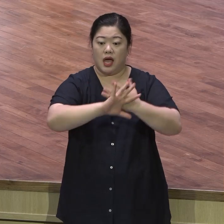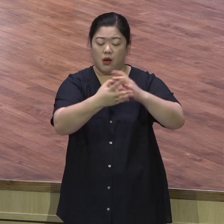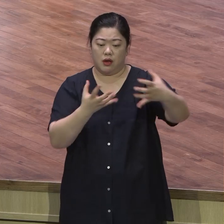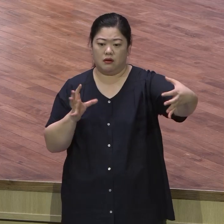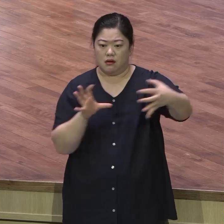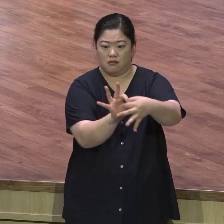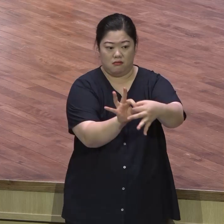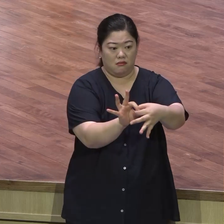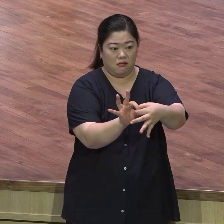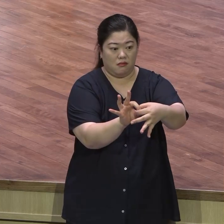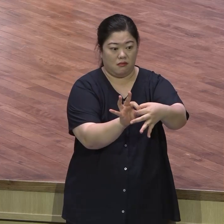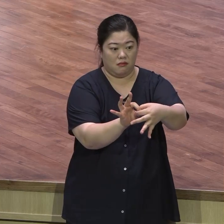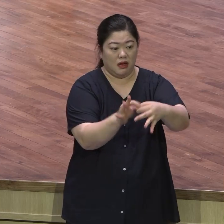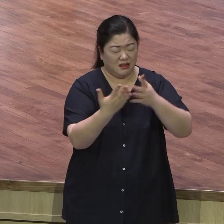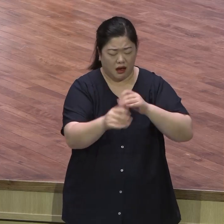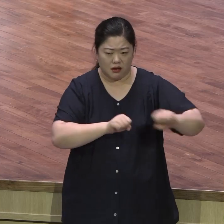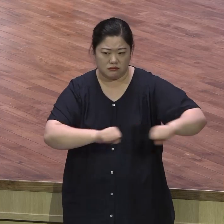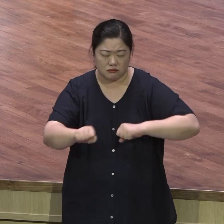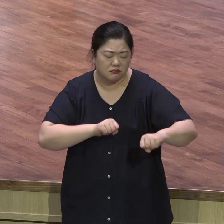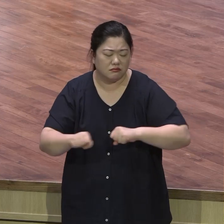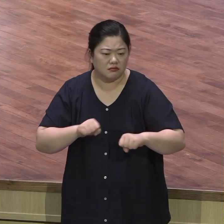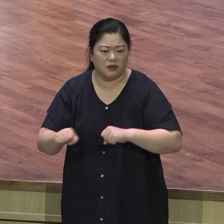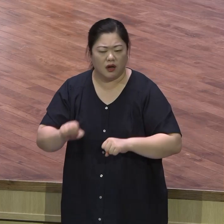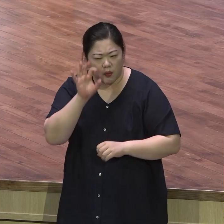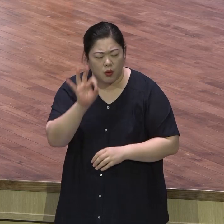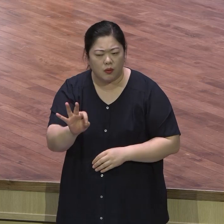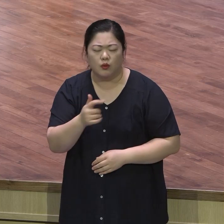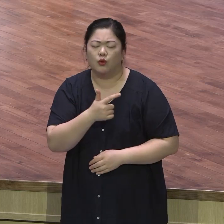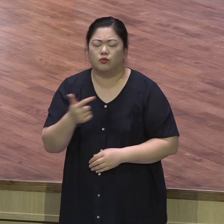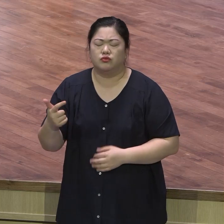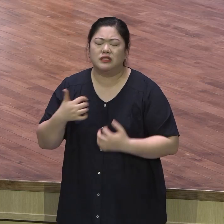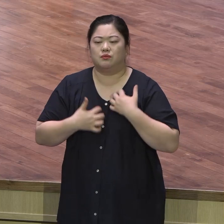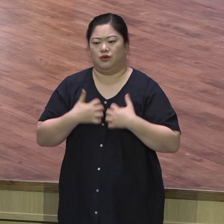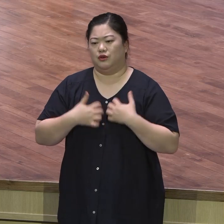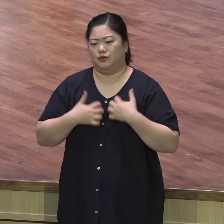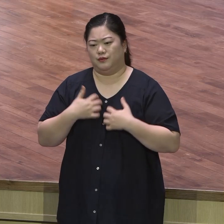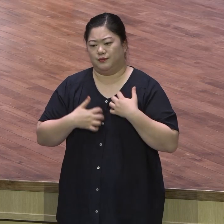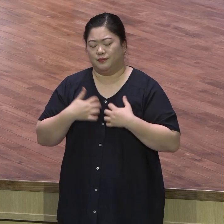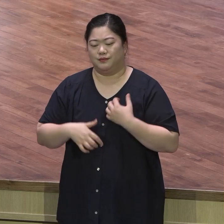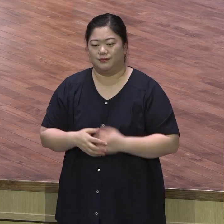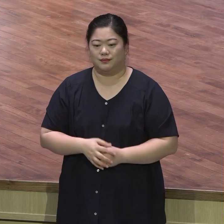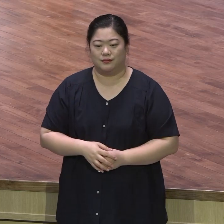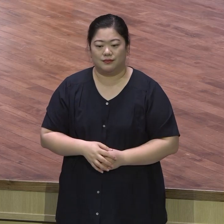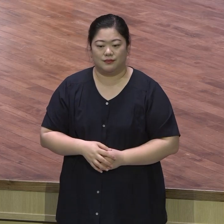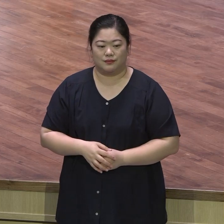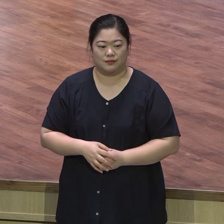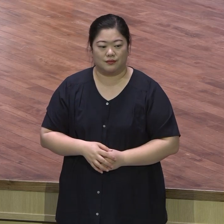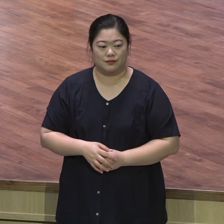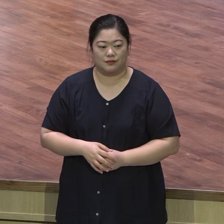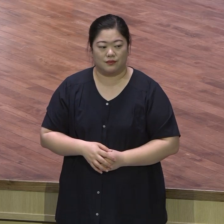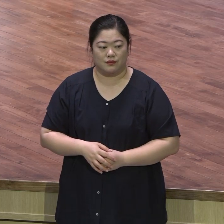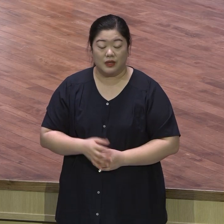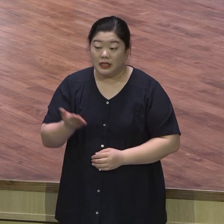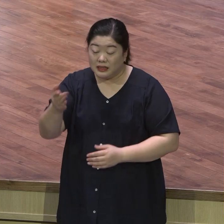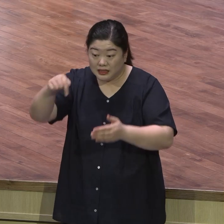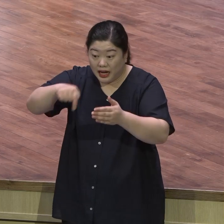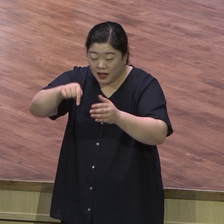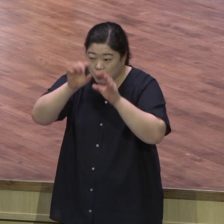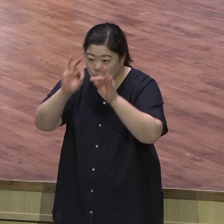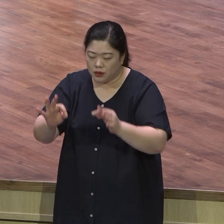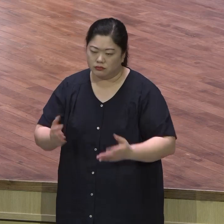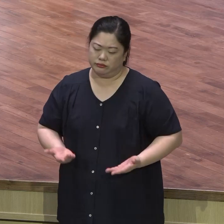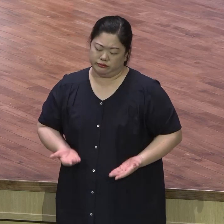제가 볼 때요 눈동자 같이 보고 계세요 여기에서 헌신하고 여기에서